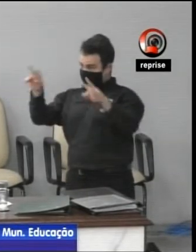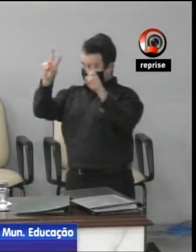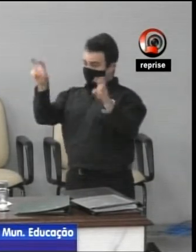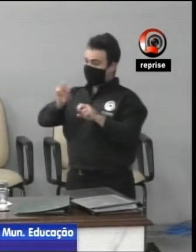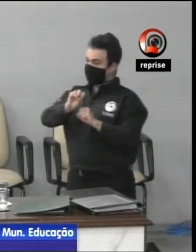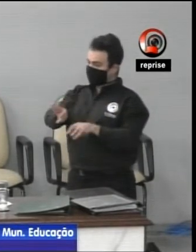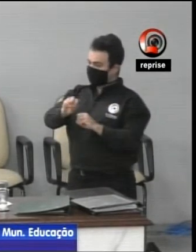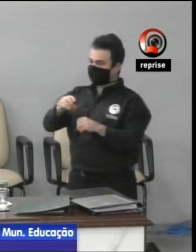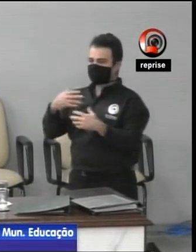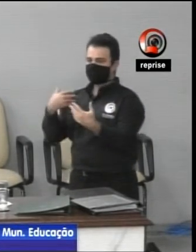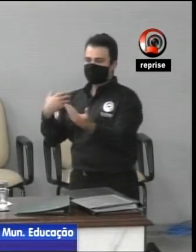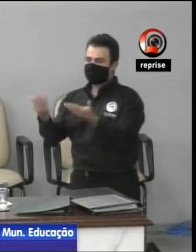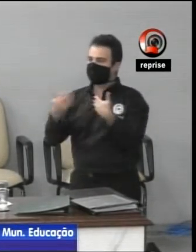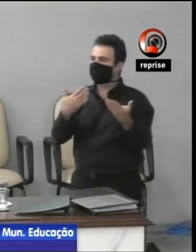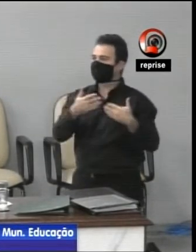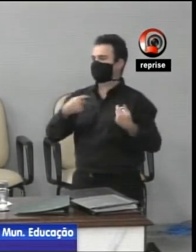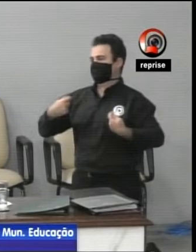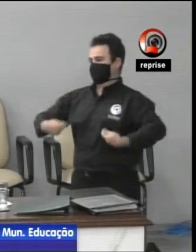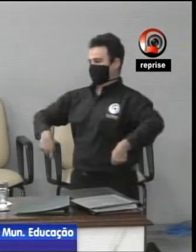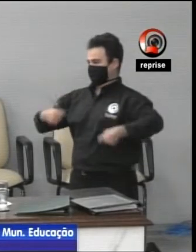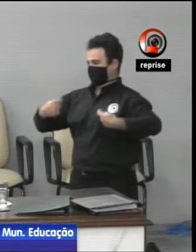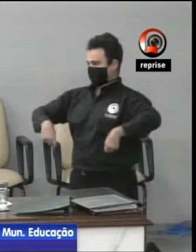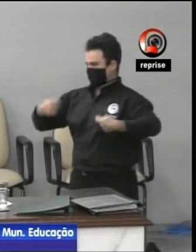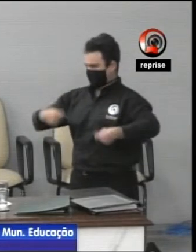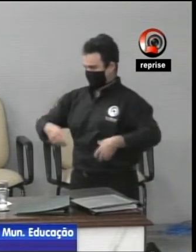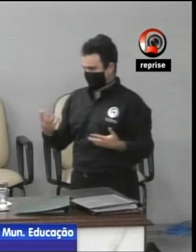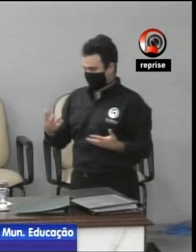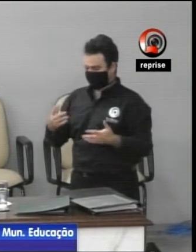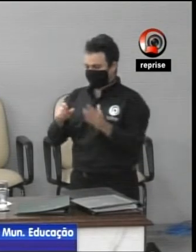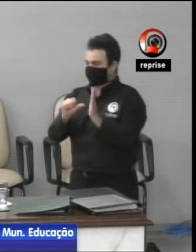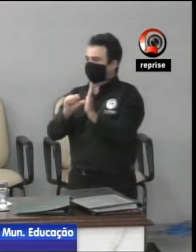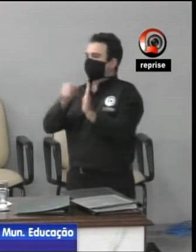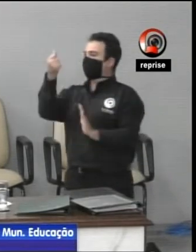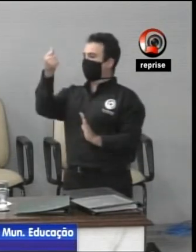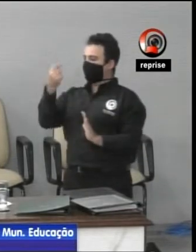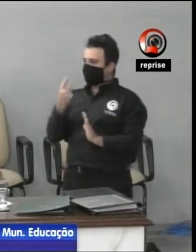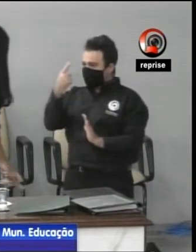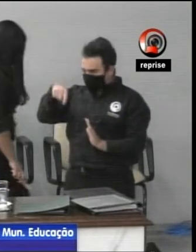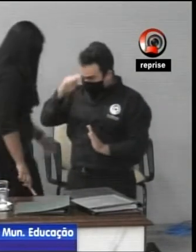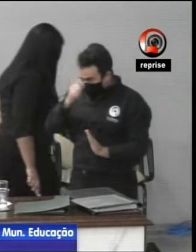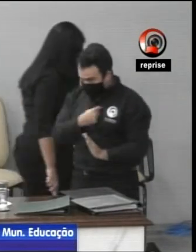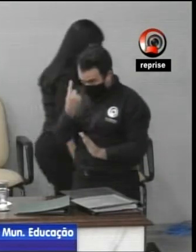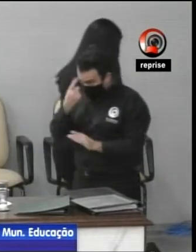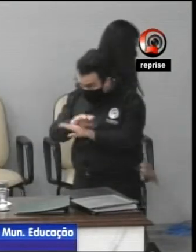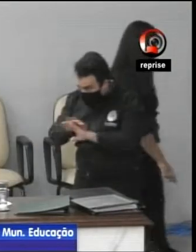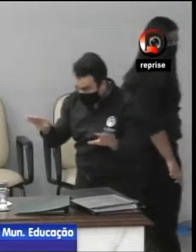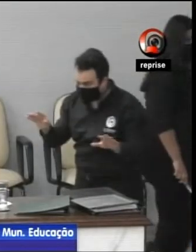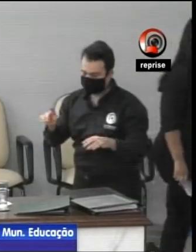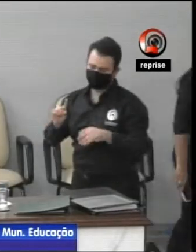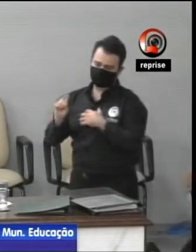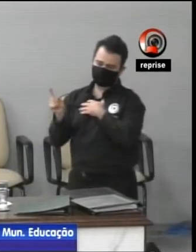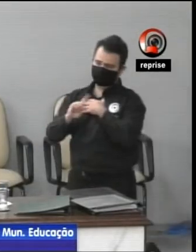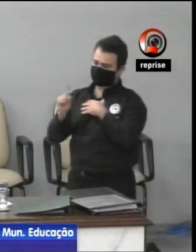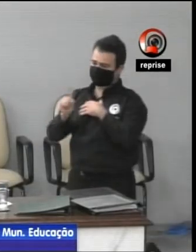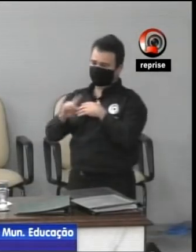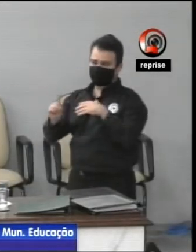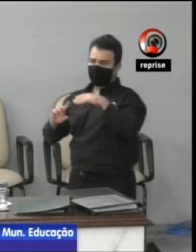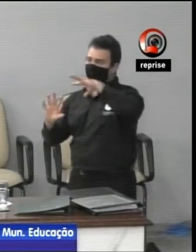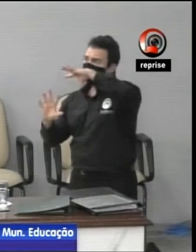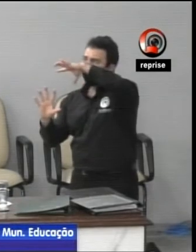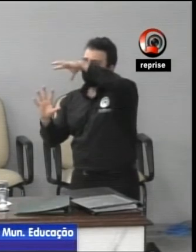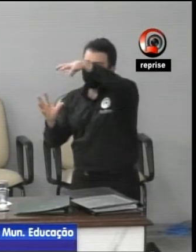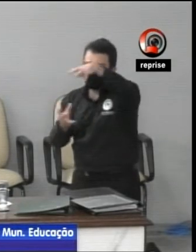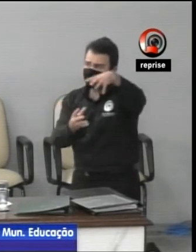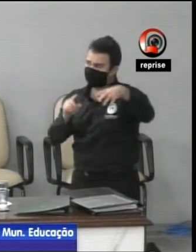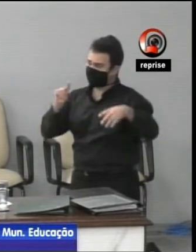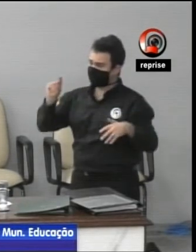momento atípico, e não é um momento atípico apenas no município de São José do Rio Preto. É um momento atípico em âmbito mundial. Se